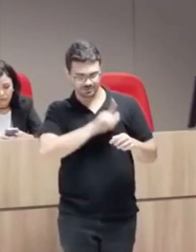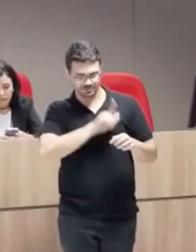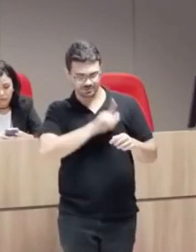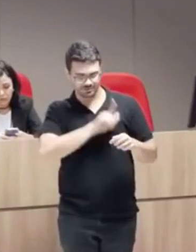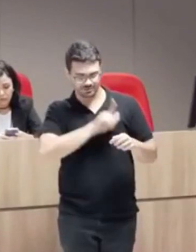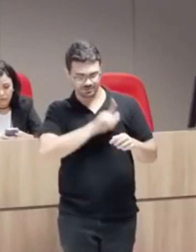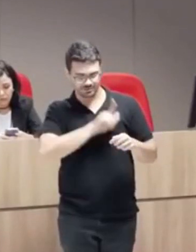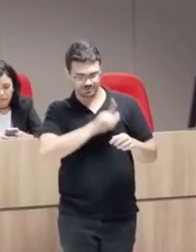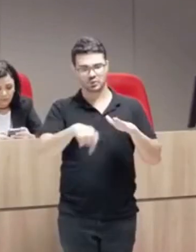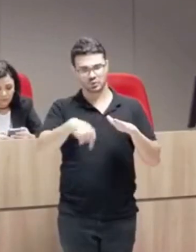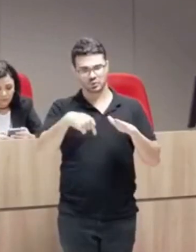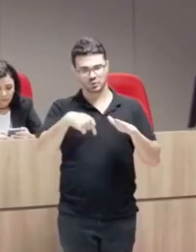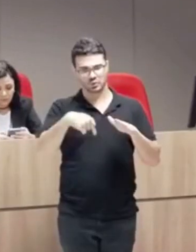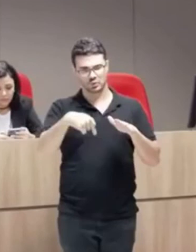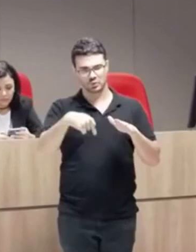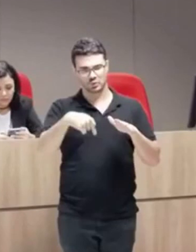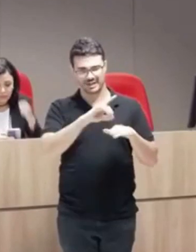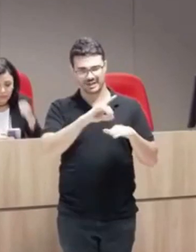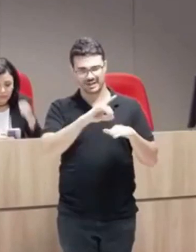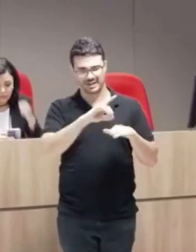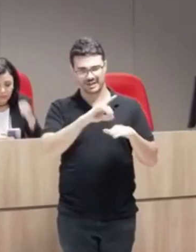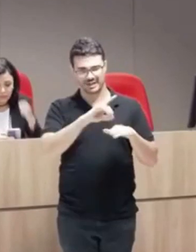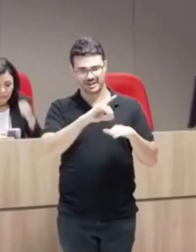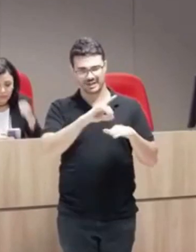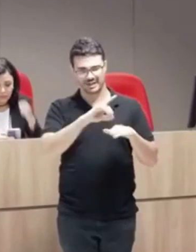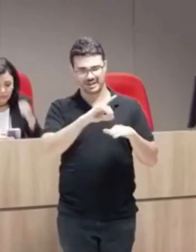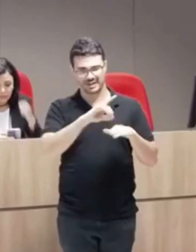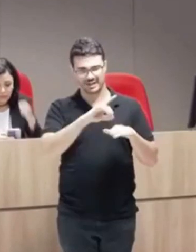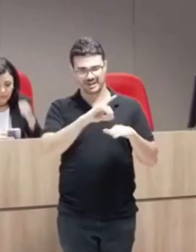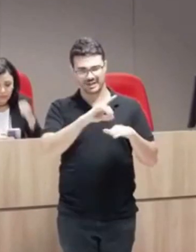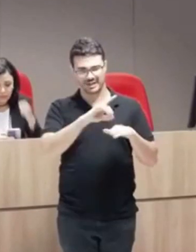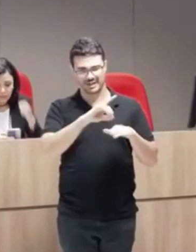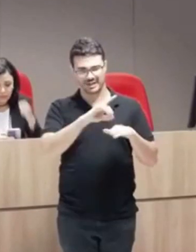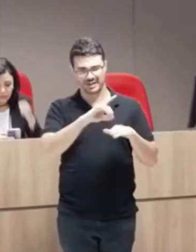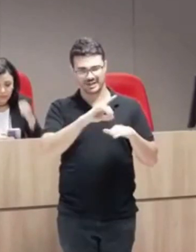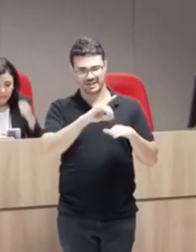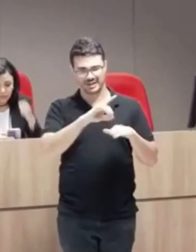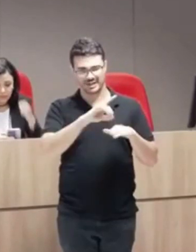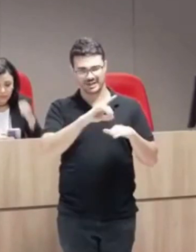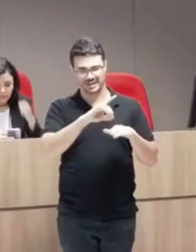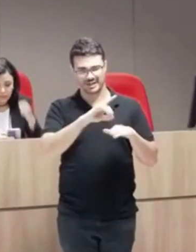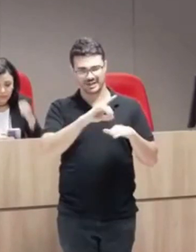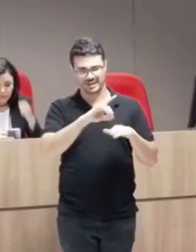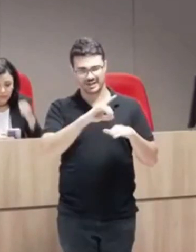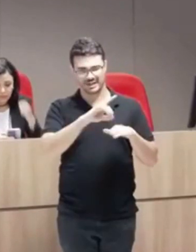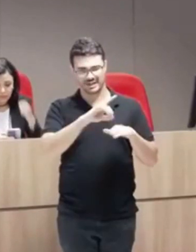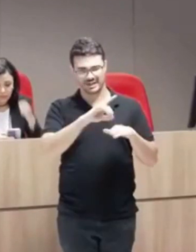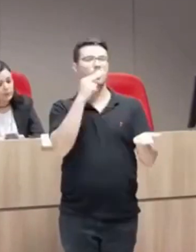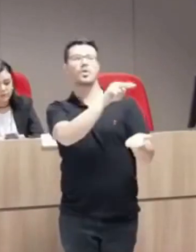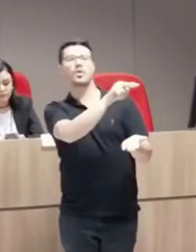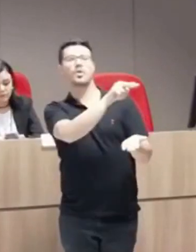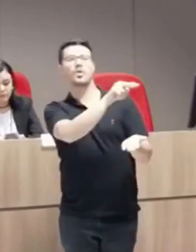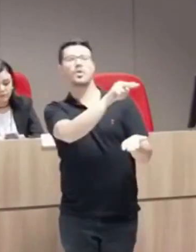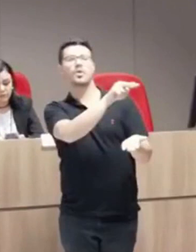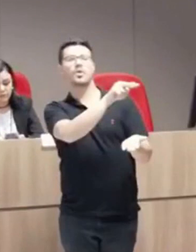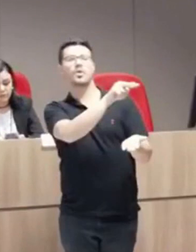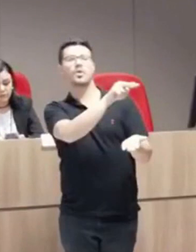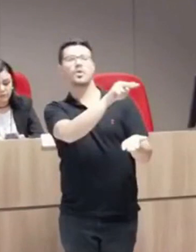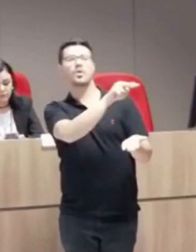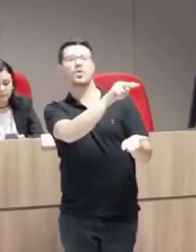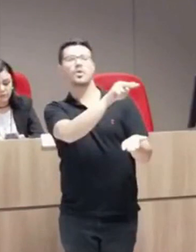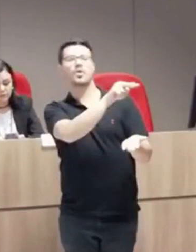Mental, aqui do Distrito Federal. E o Sam dizia, dentre outras coisas, quando via a convulsão que nós